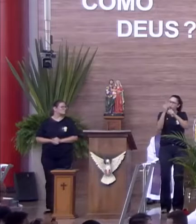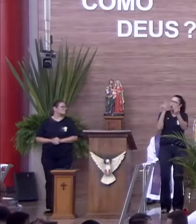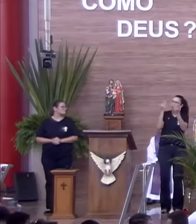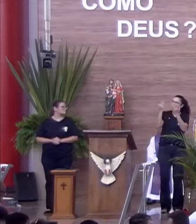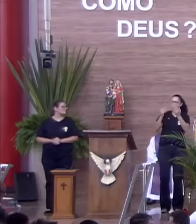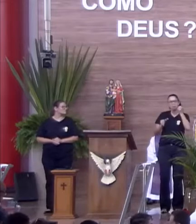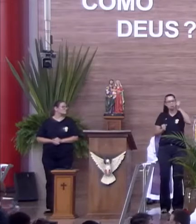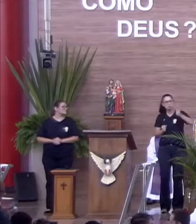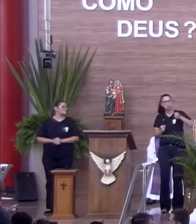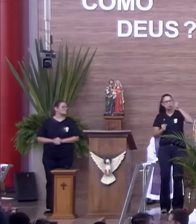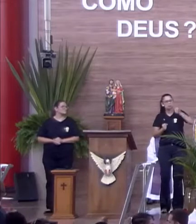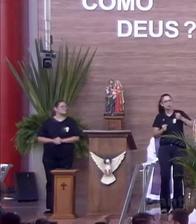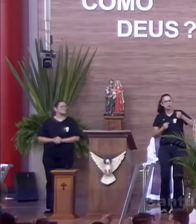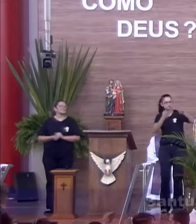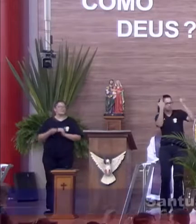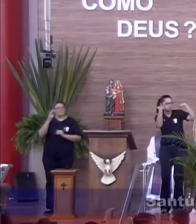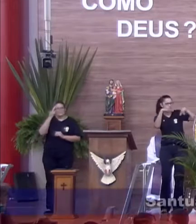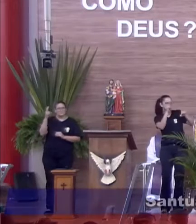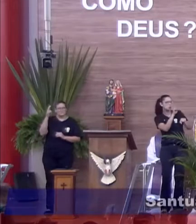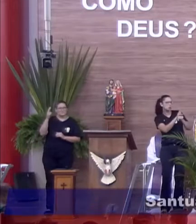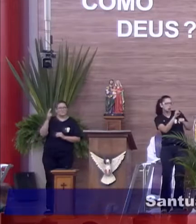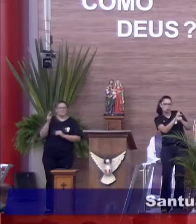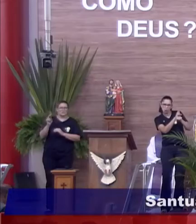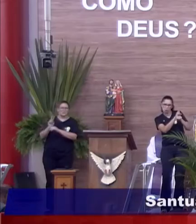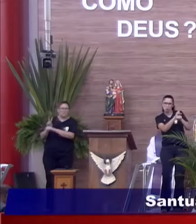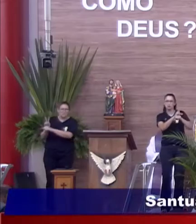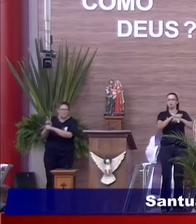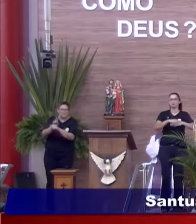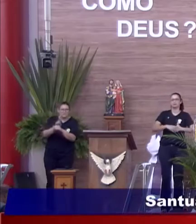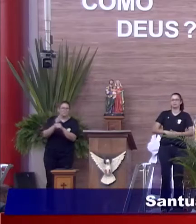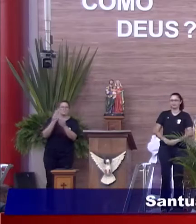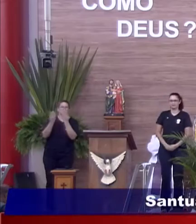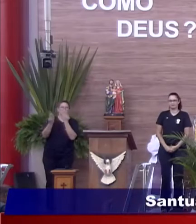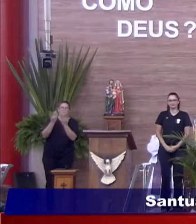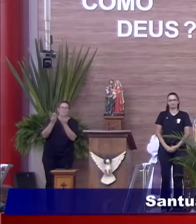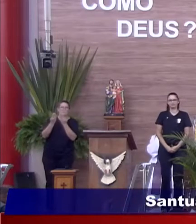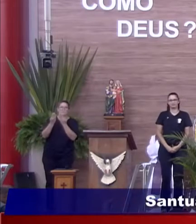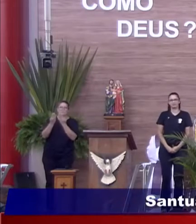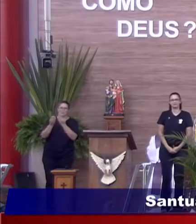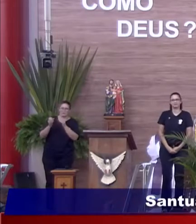Todos. O Senhor nos guardará, qual pastor a seu rebanho?